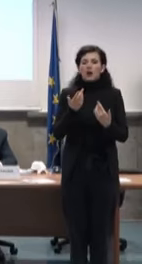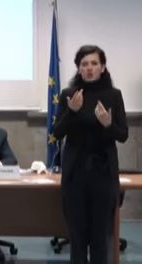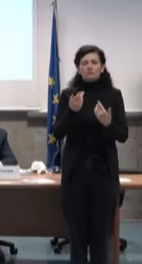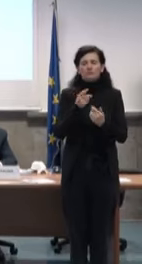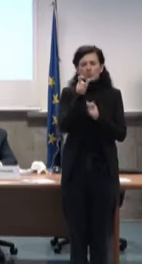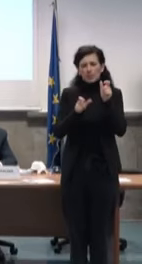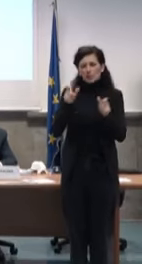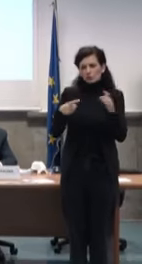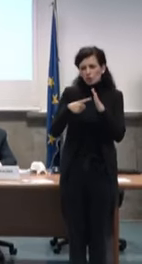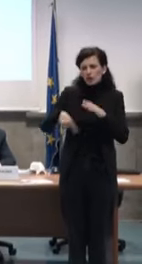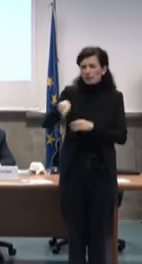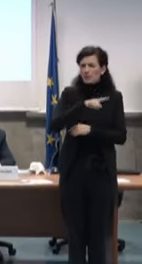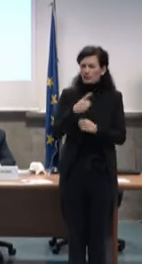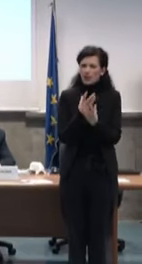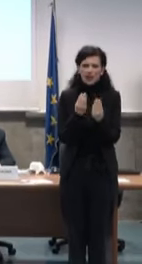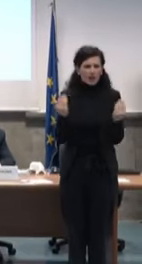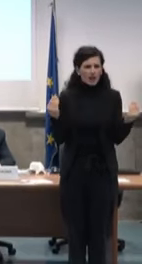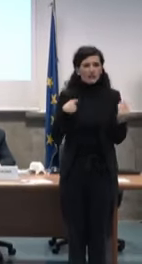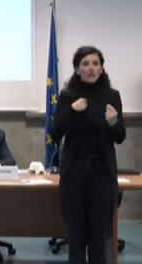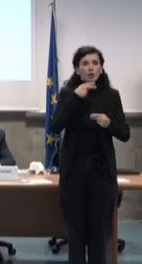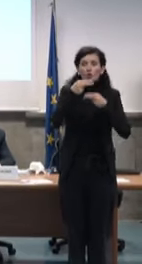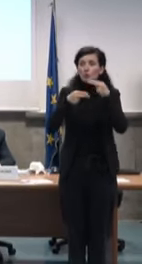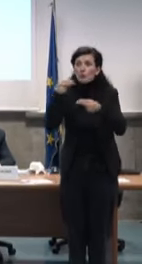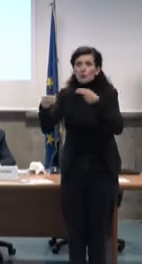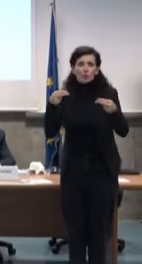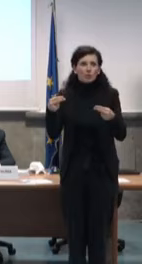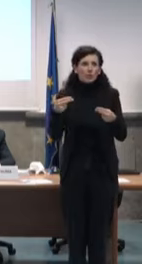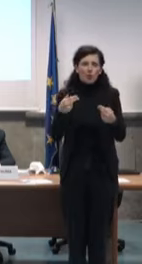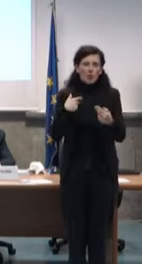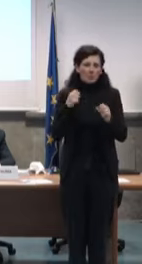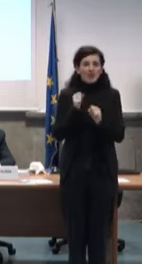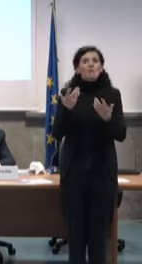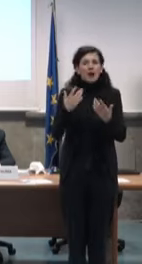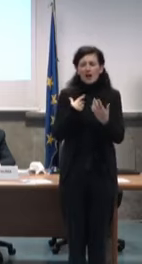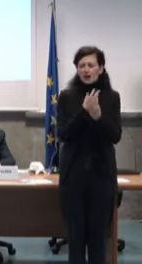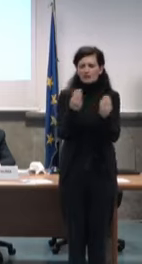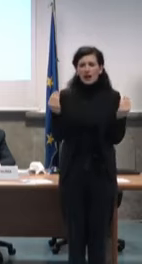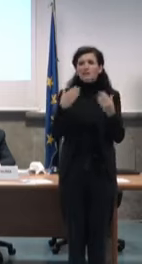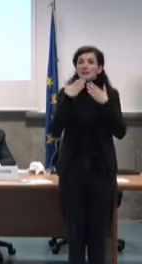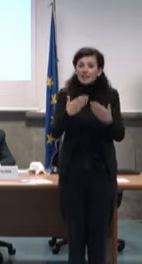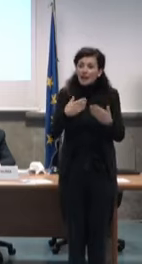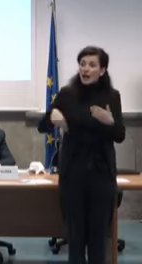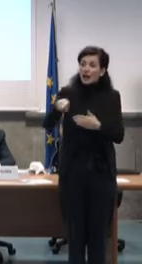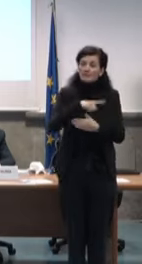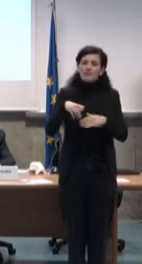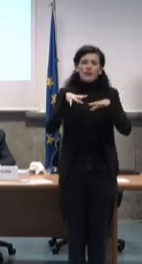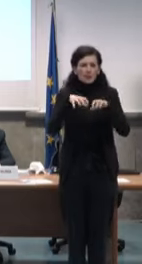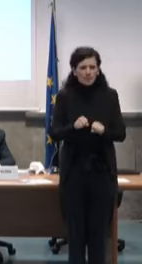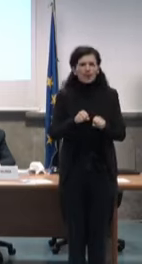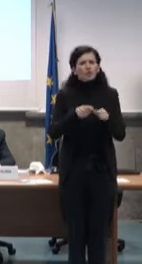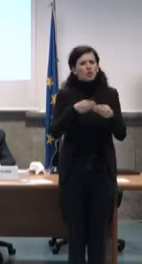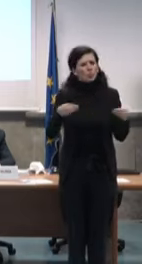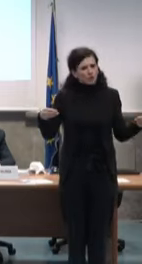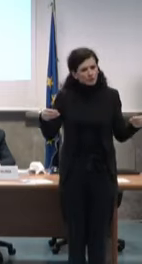ma questa confermata momento si realizza grazie all'impegno di questi alcuni dei nostri professionisti